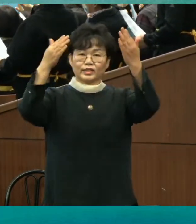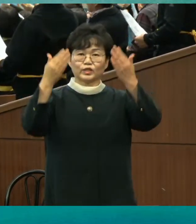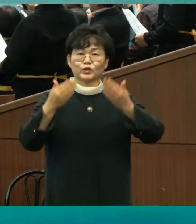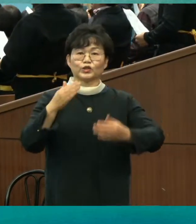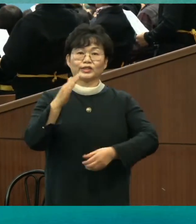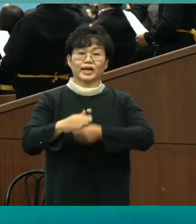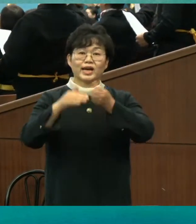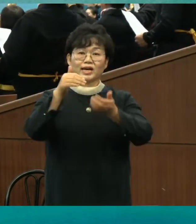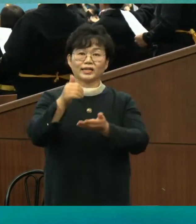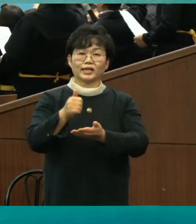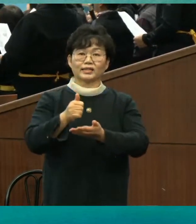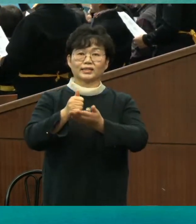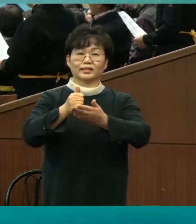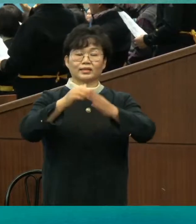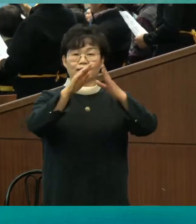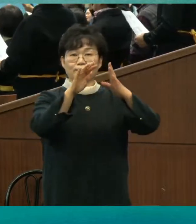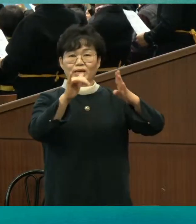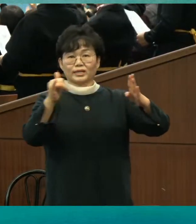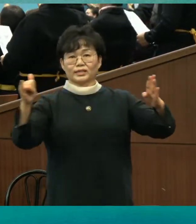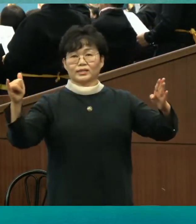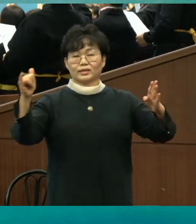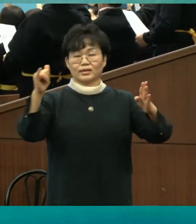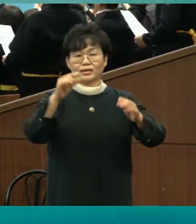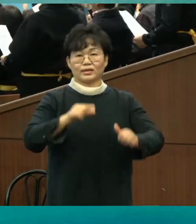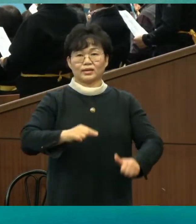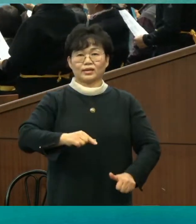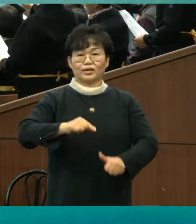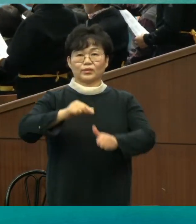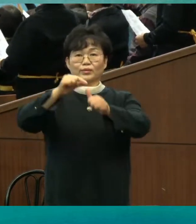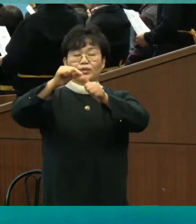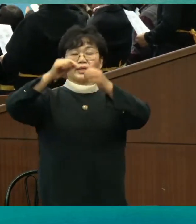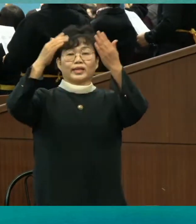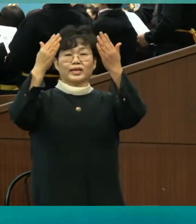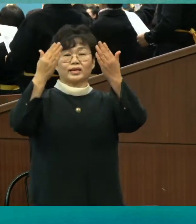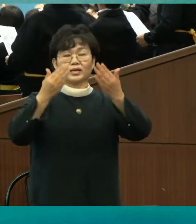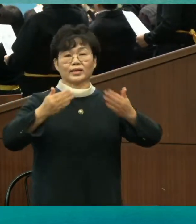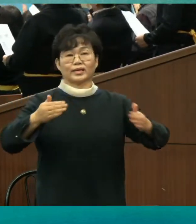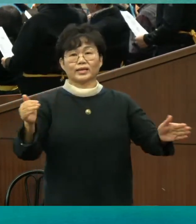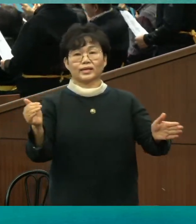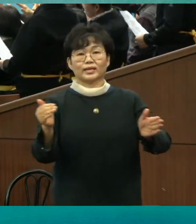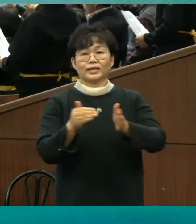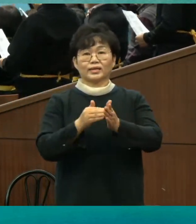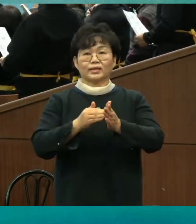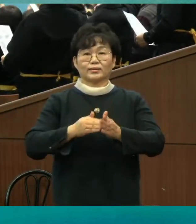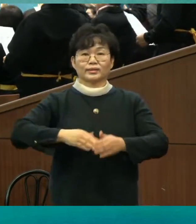승리를 주신 하나님 백성 구원했네